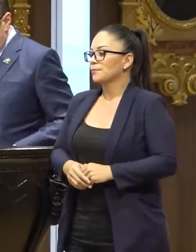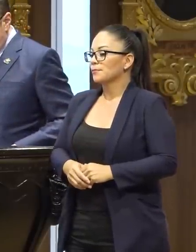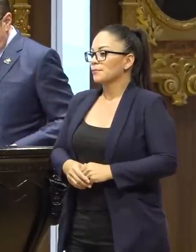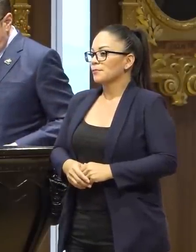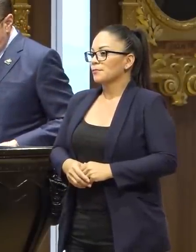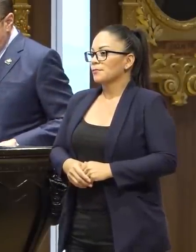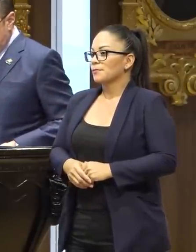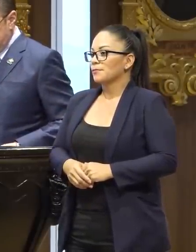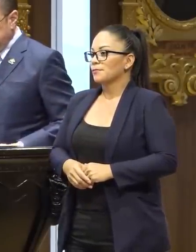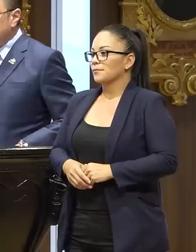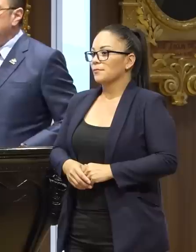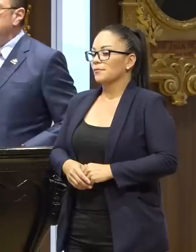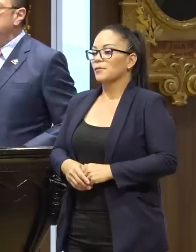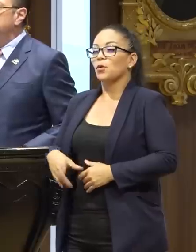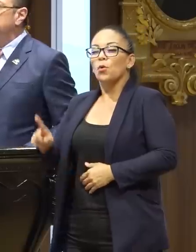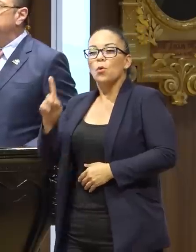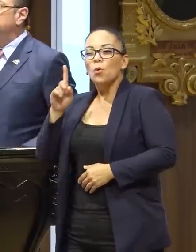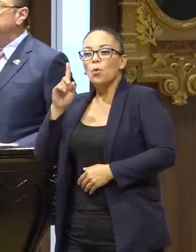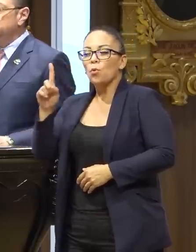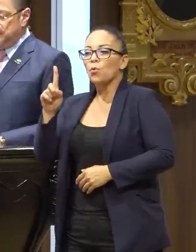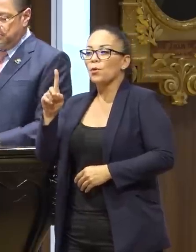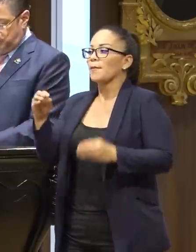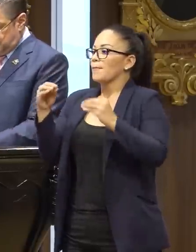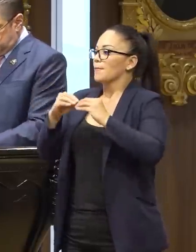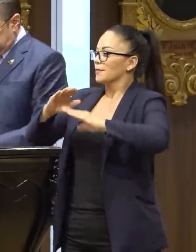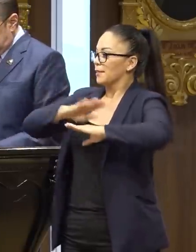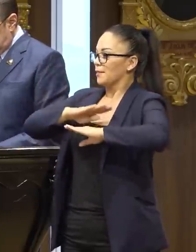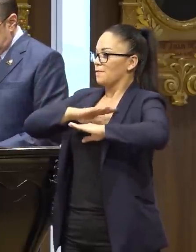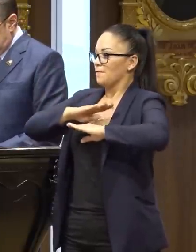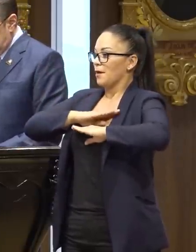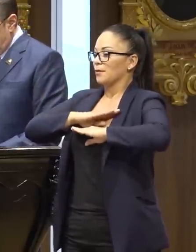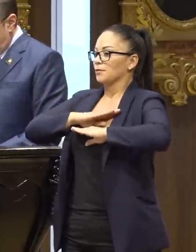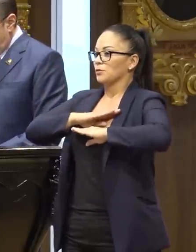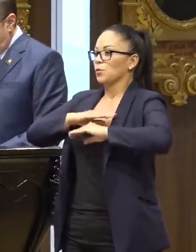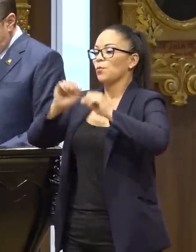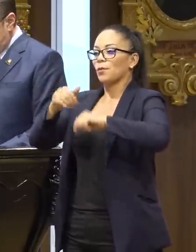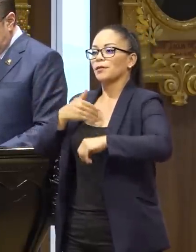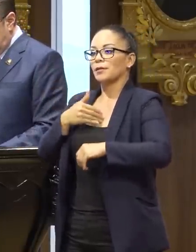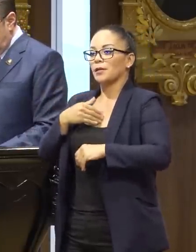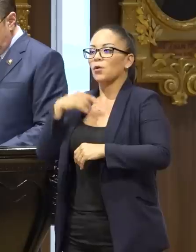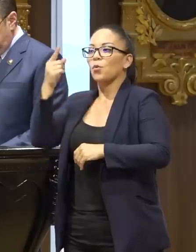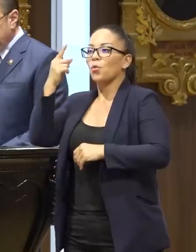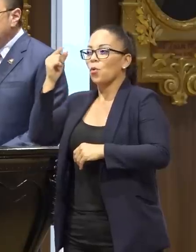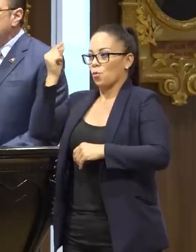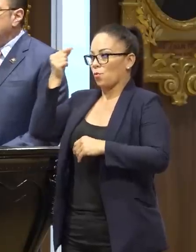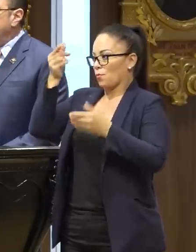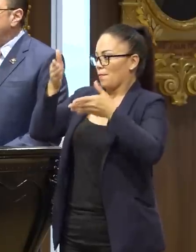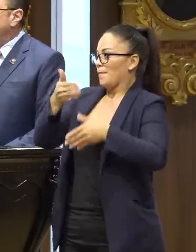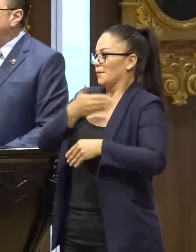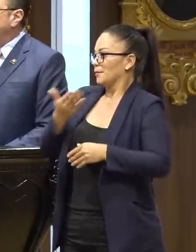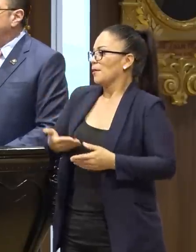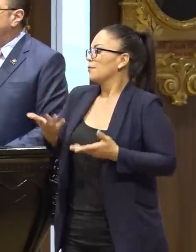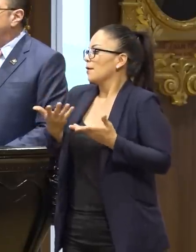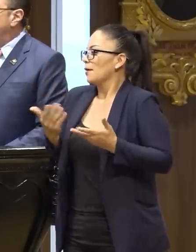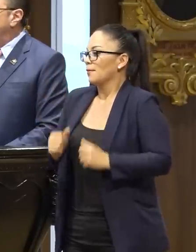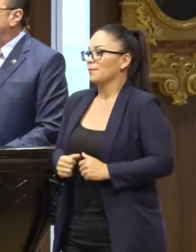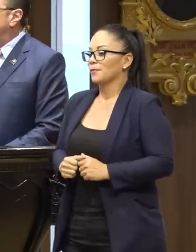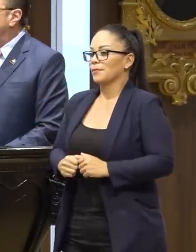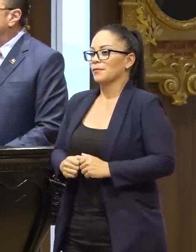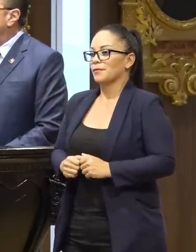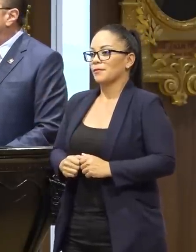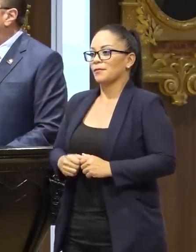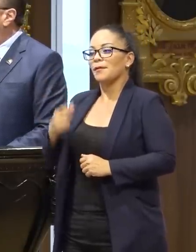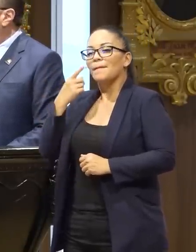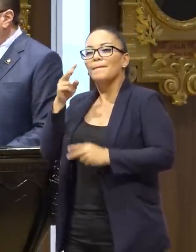Uno o una de las mayores satisfacciones que puede tener un jefe de Estado es